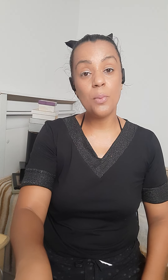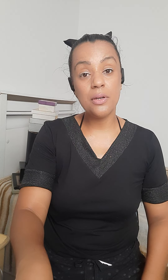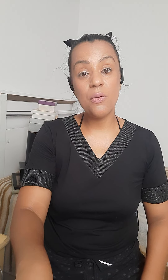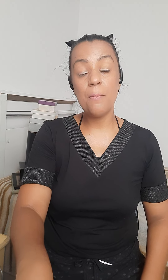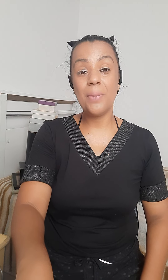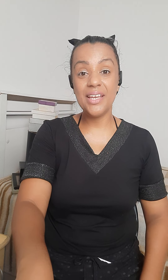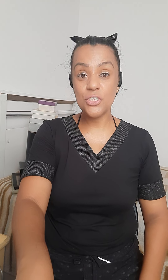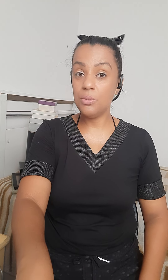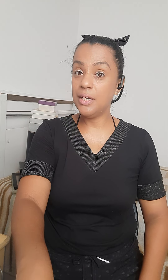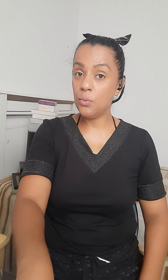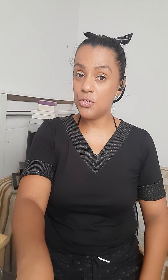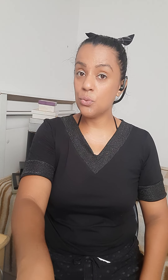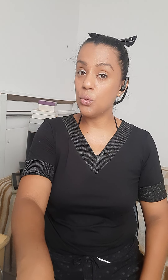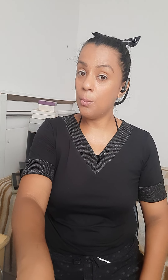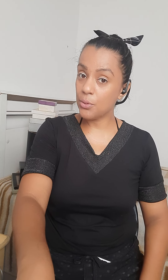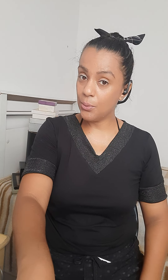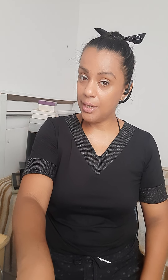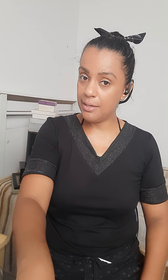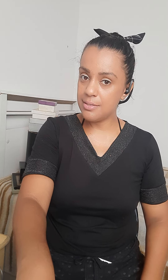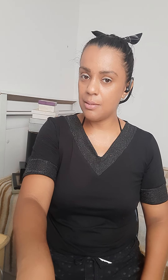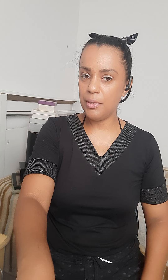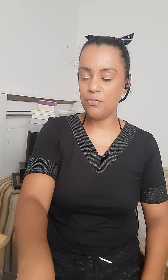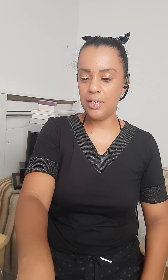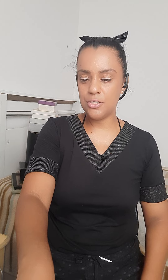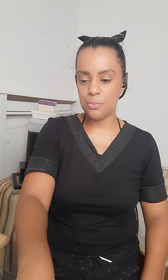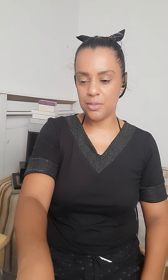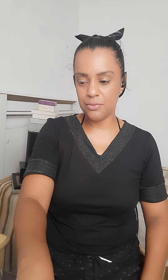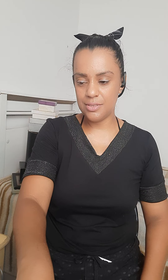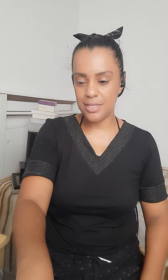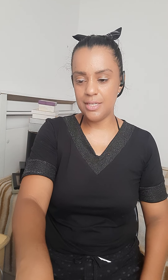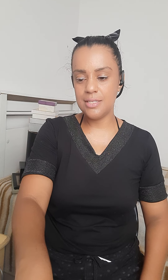manual é um empréstimo linguístico do português, também falei isso para vocês.